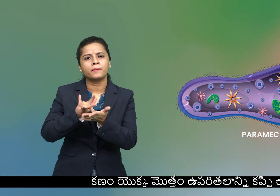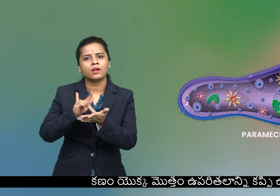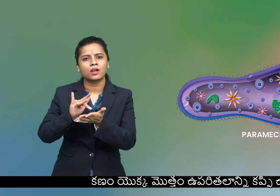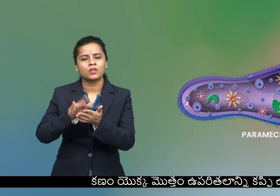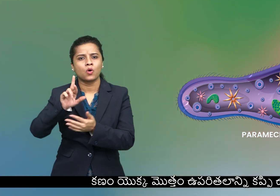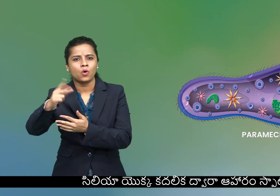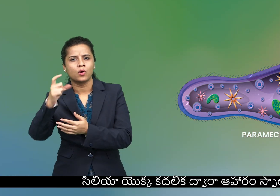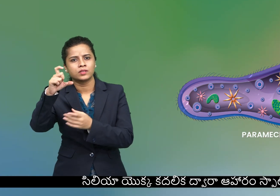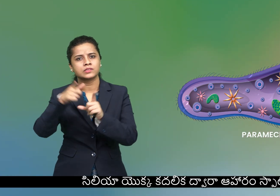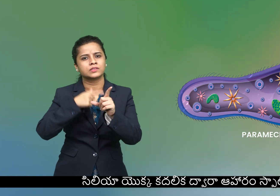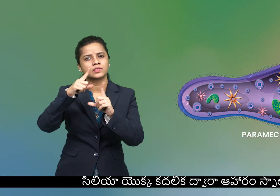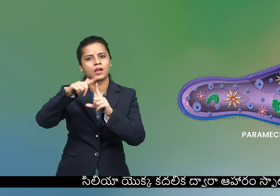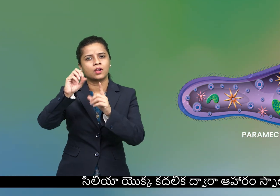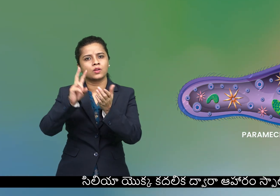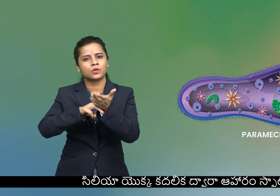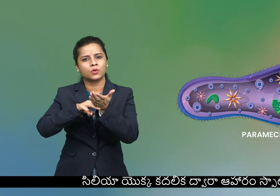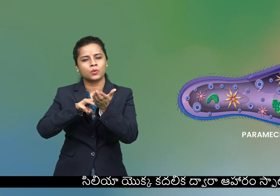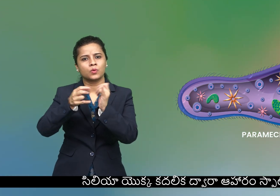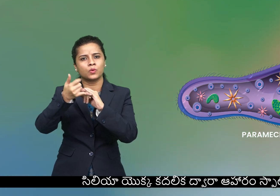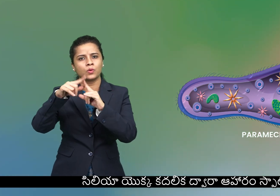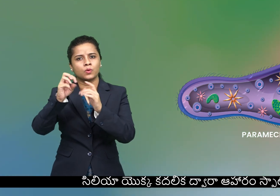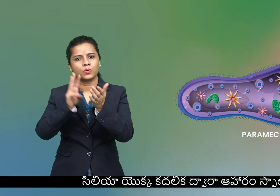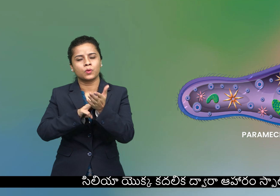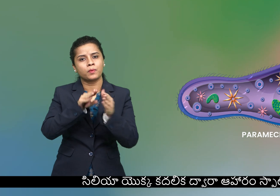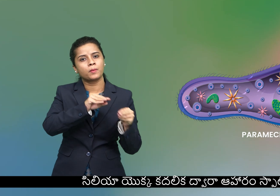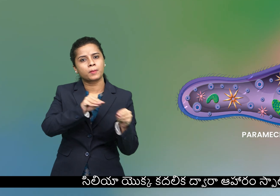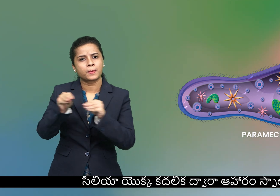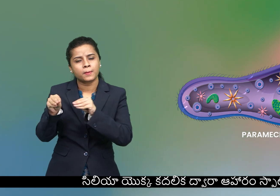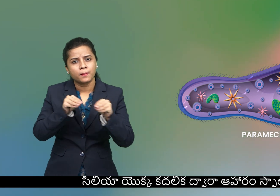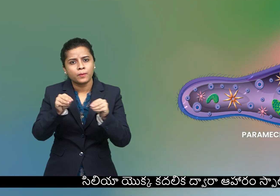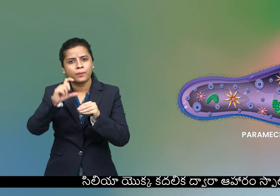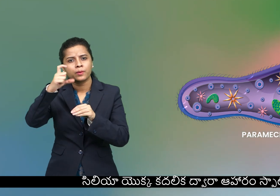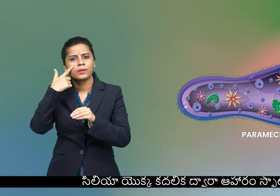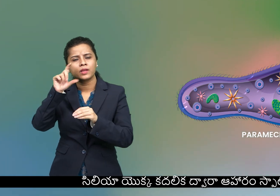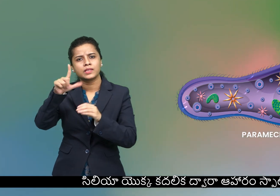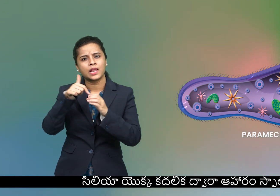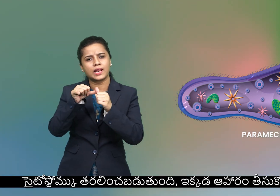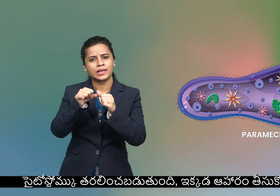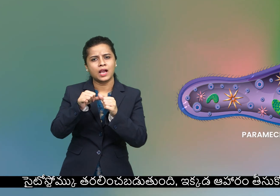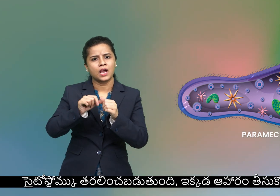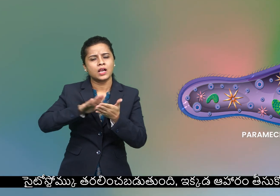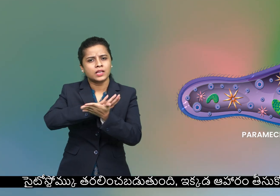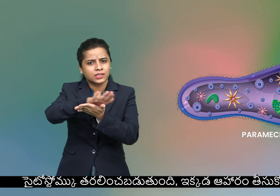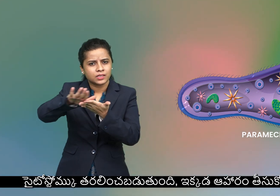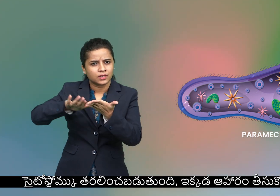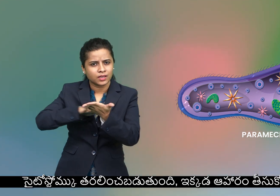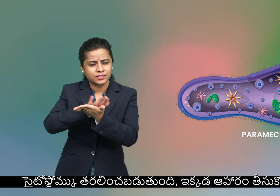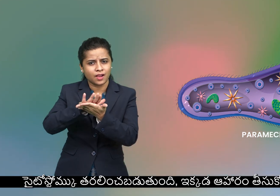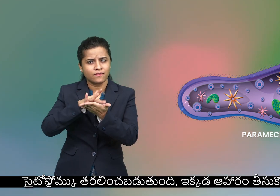ఉంచే సిలియా యొక్క కదలిక ద్వారా ఆహారం స్పాట్ లేదా సైటోస్టోమ్కు